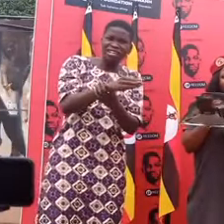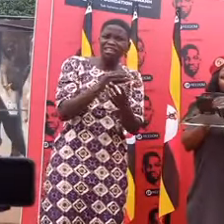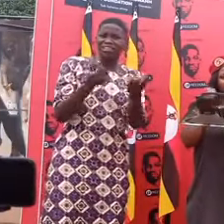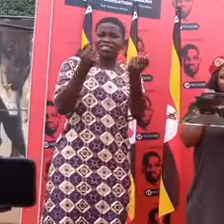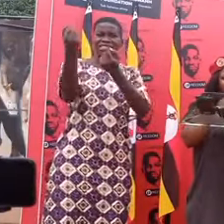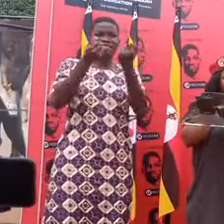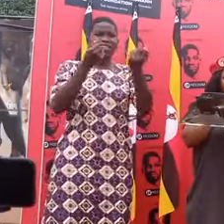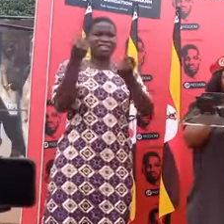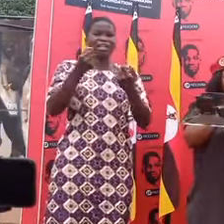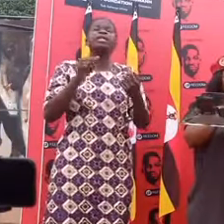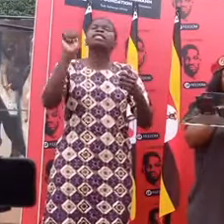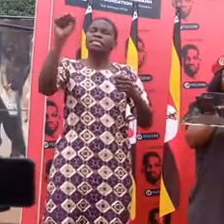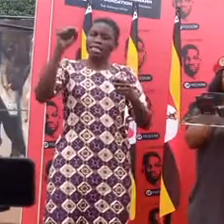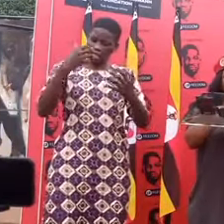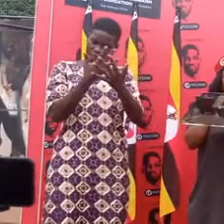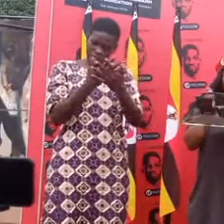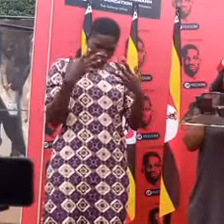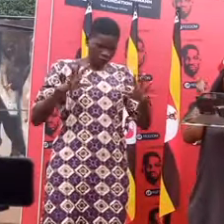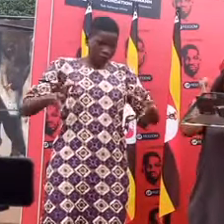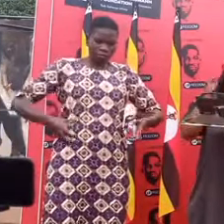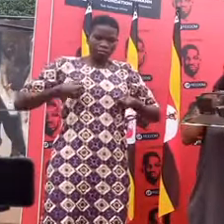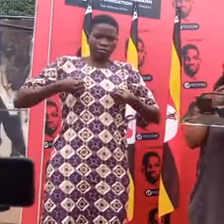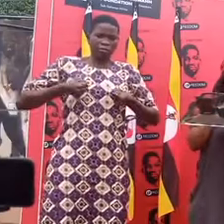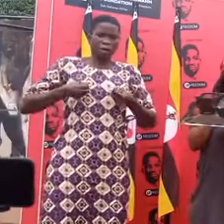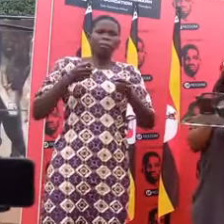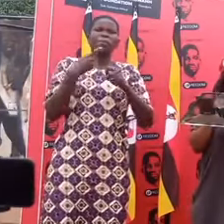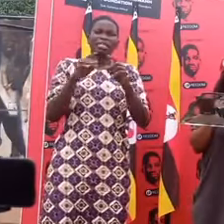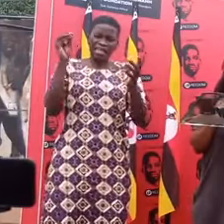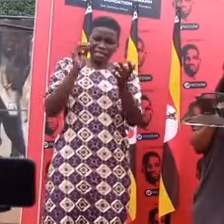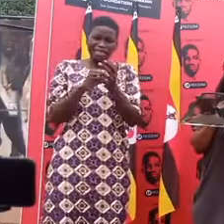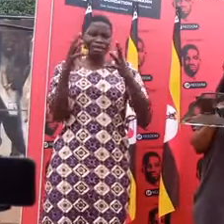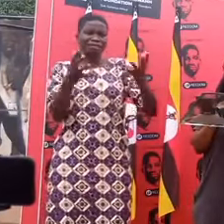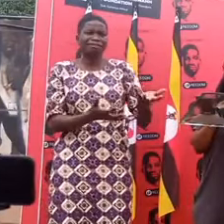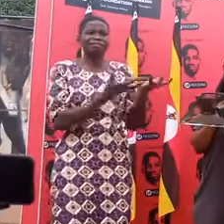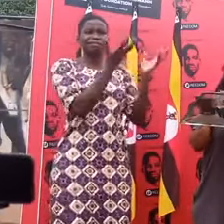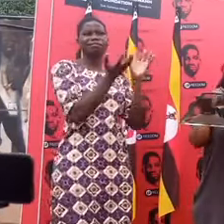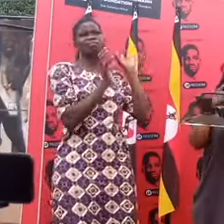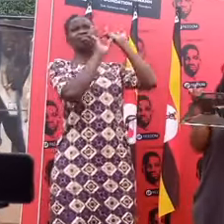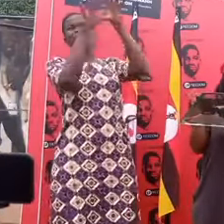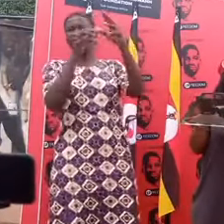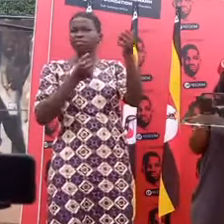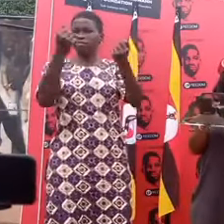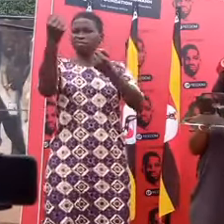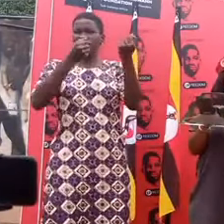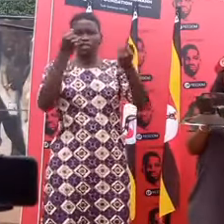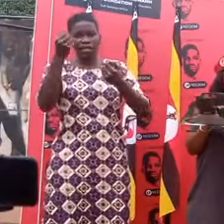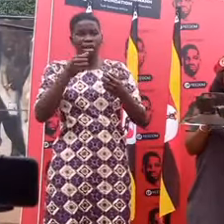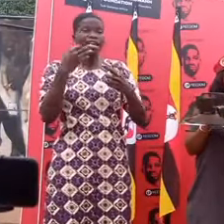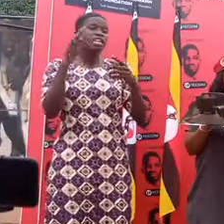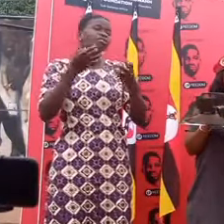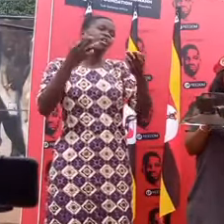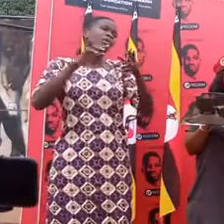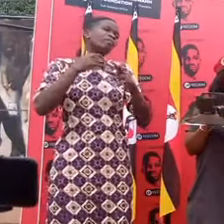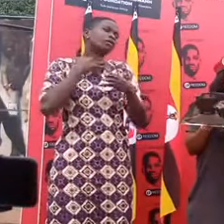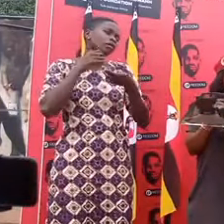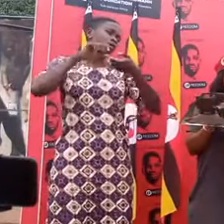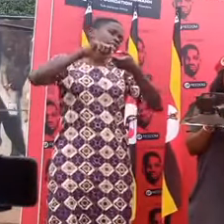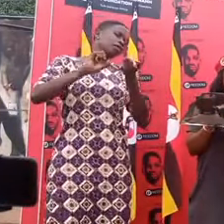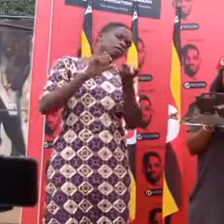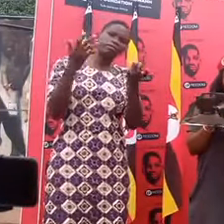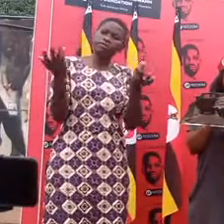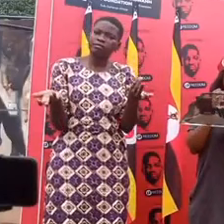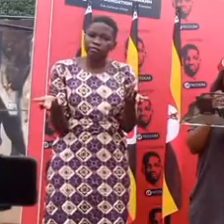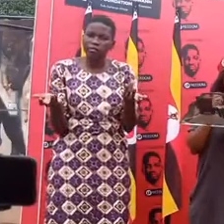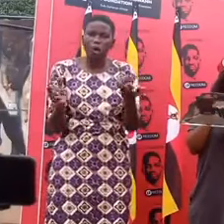akachore divari wa mkutu. Nela wa mkanyuga yo kabanga lingo. Katisenge nsingo ya menyeka. Obe vitwe